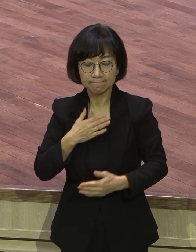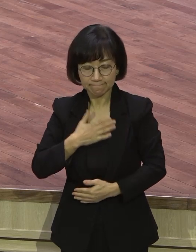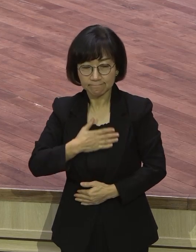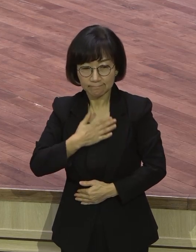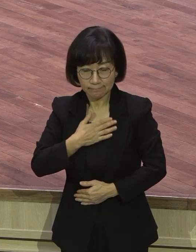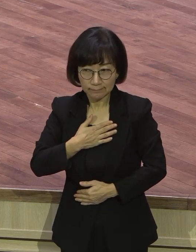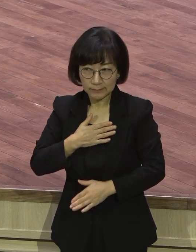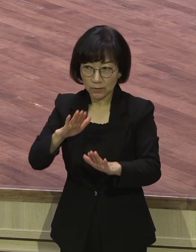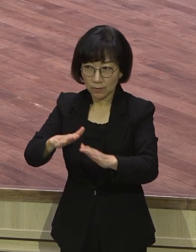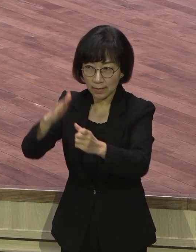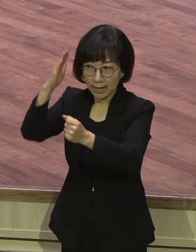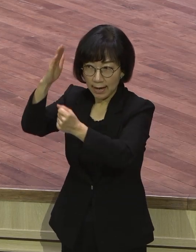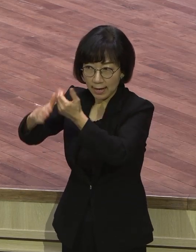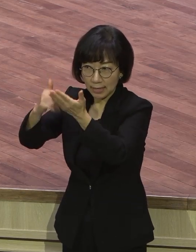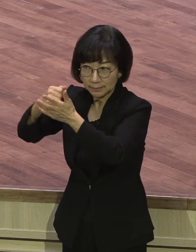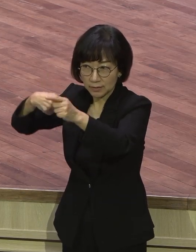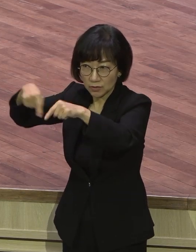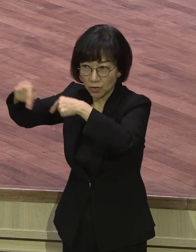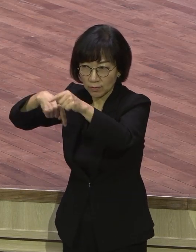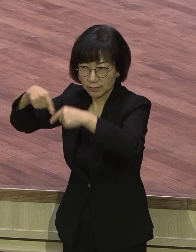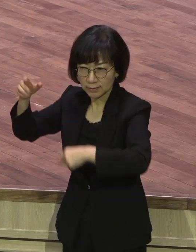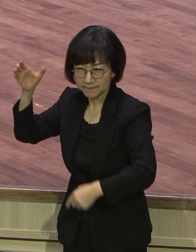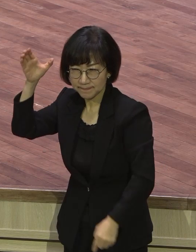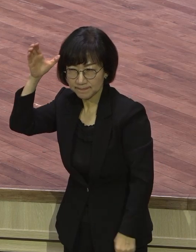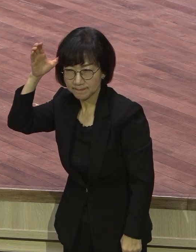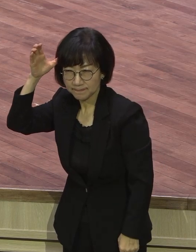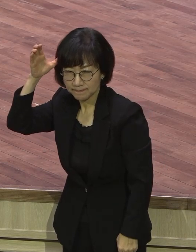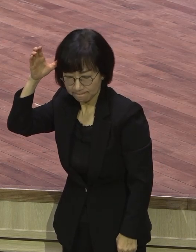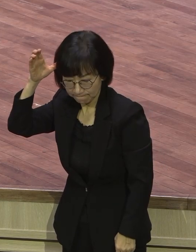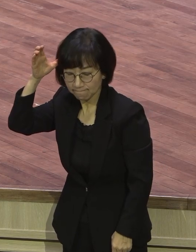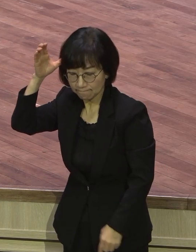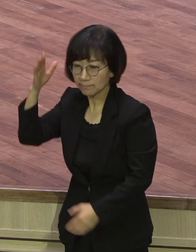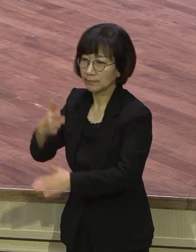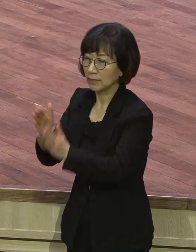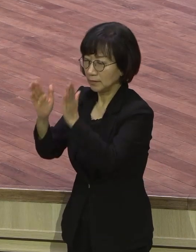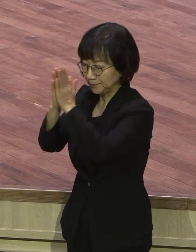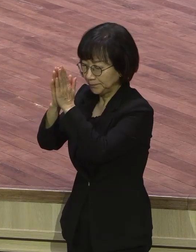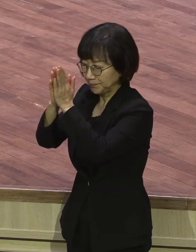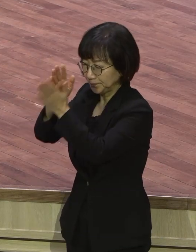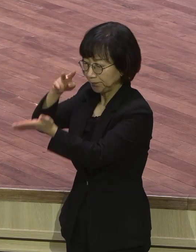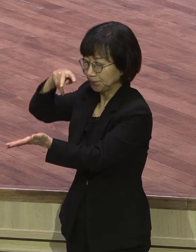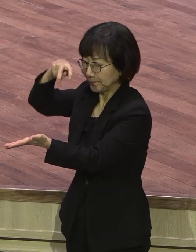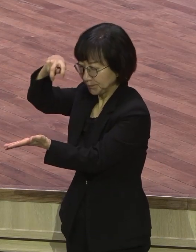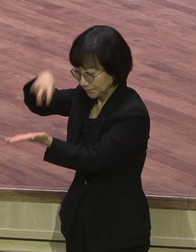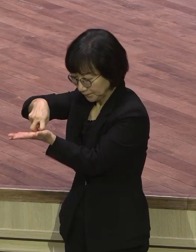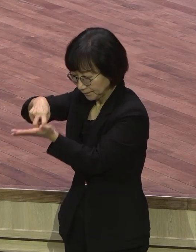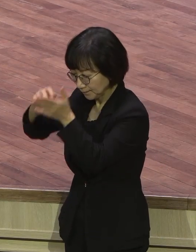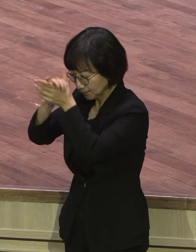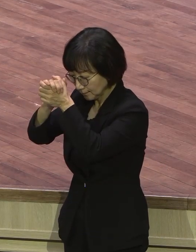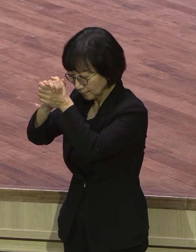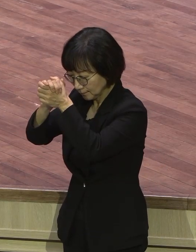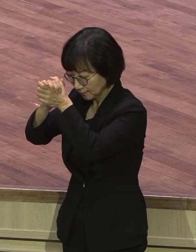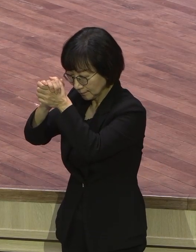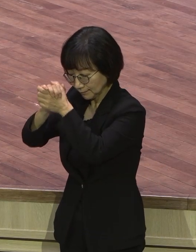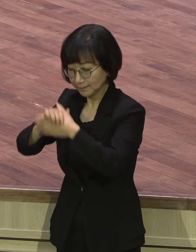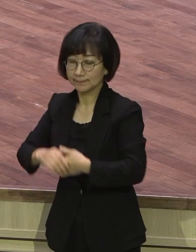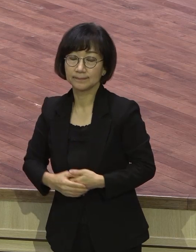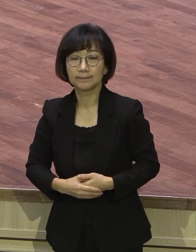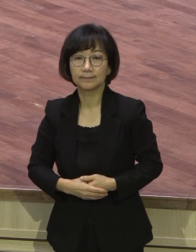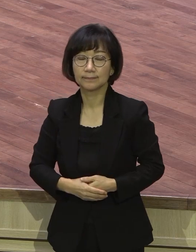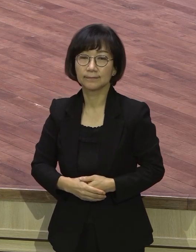하나님의 역사를 기대하는 기도의 무릎을 꿇는 겁니다. 문제와 사건이 왔을 때 기도의